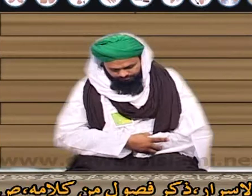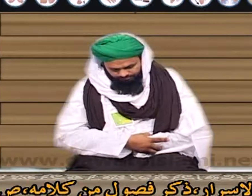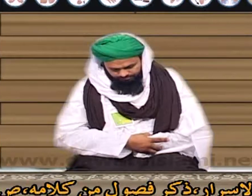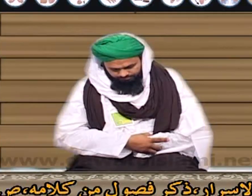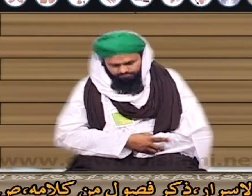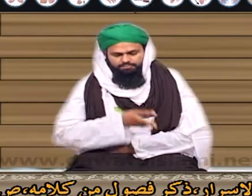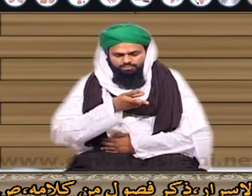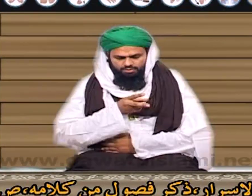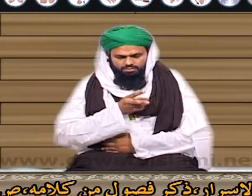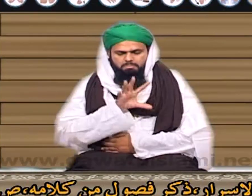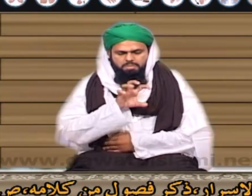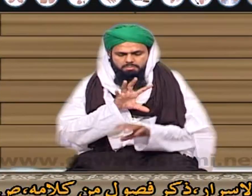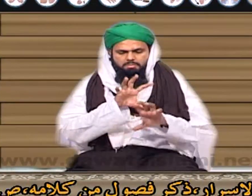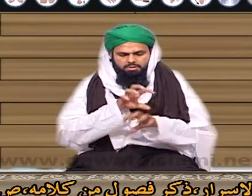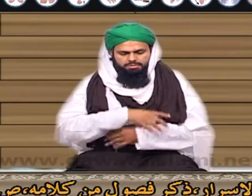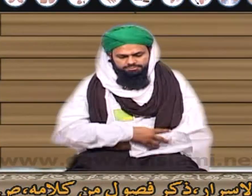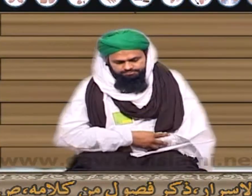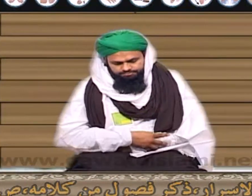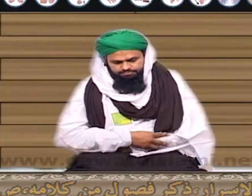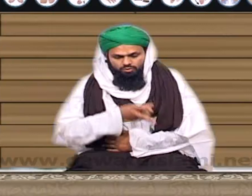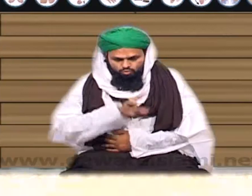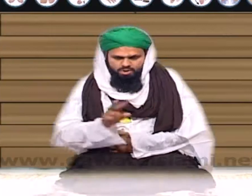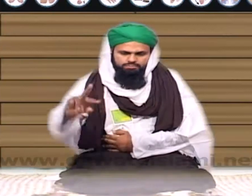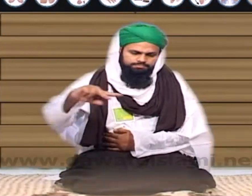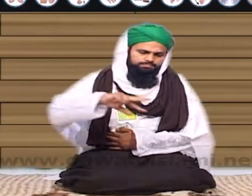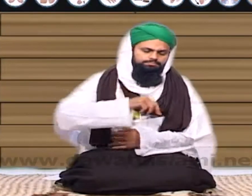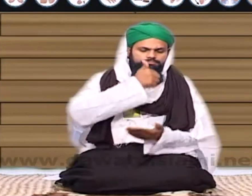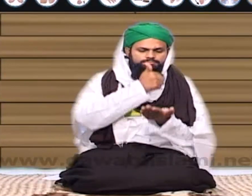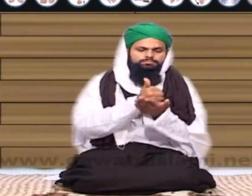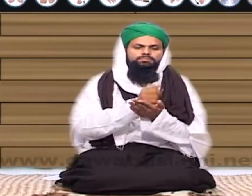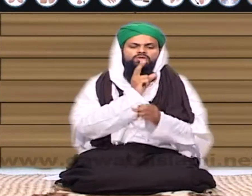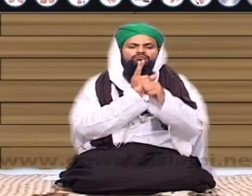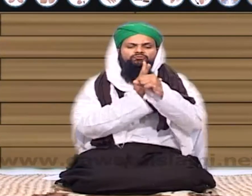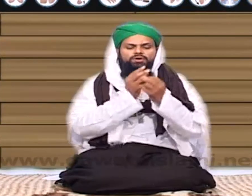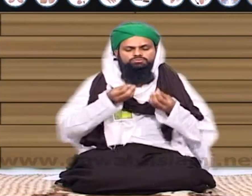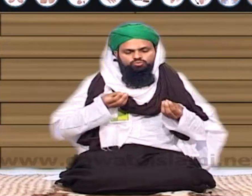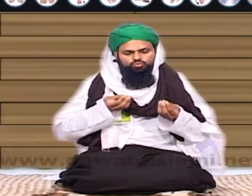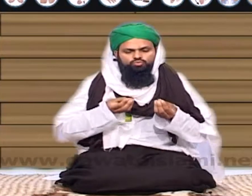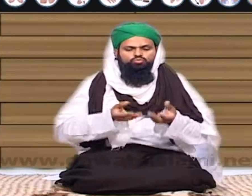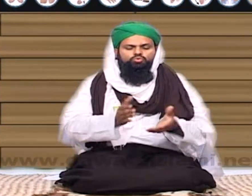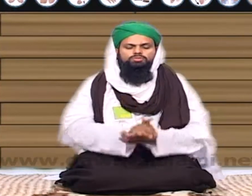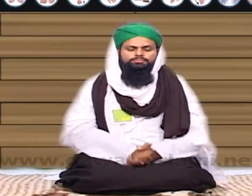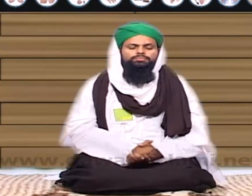ان کے آگے وہ ہاتھ باندھ کر کھڑے ہو گئے، کچھ دیر کھڑے رہے، پھر بیٹھ گئے اور واز اپنا شروع فرما